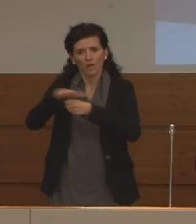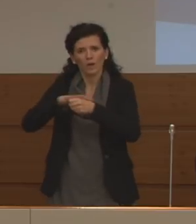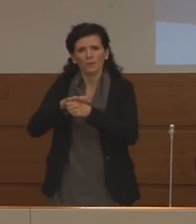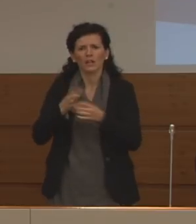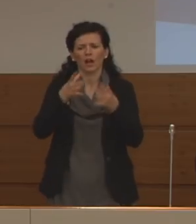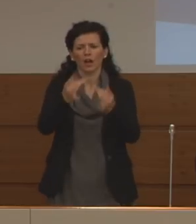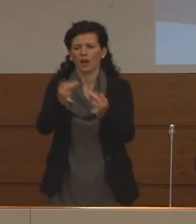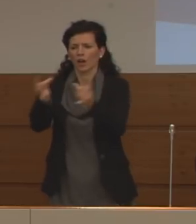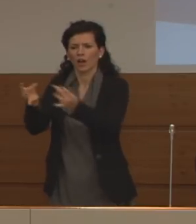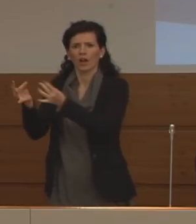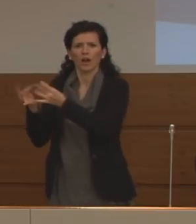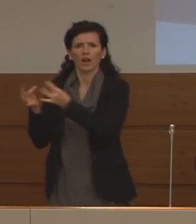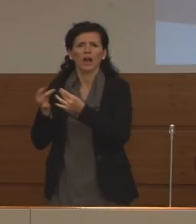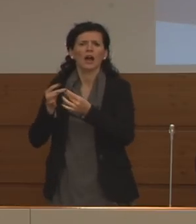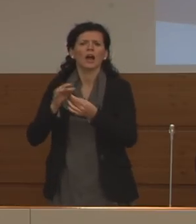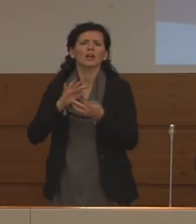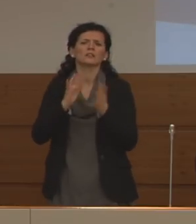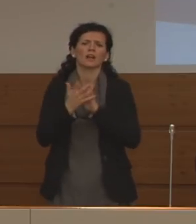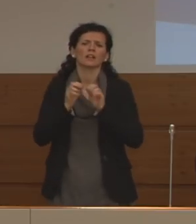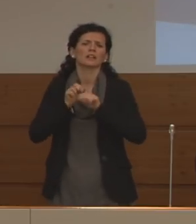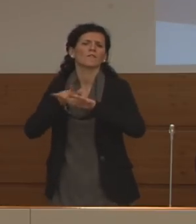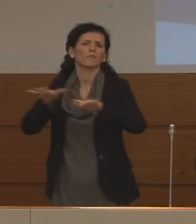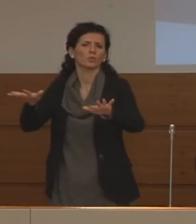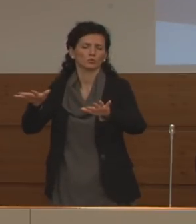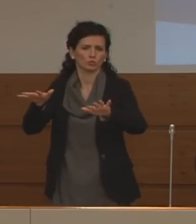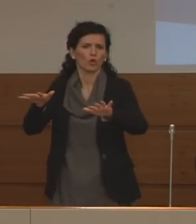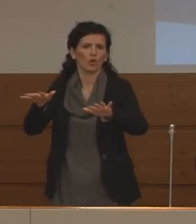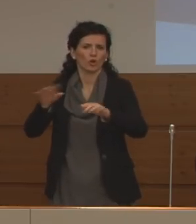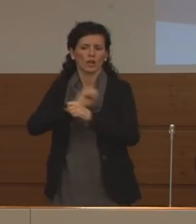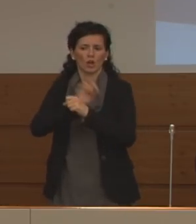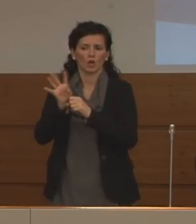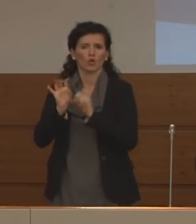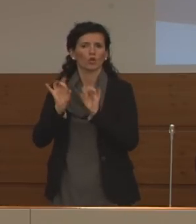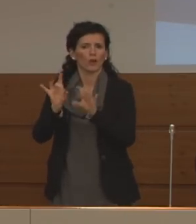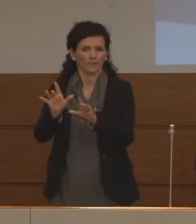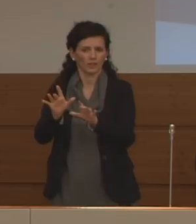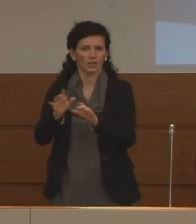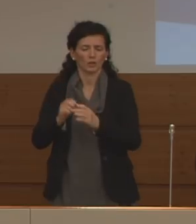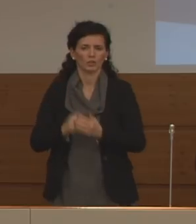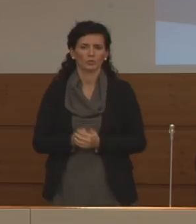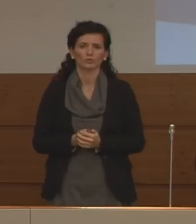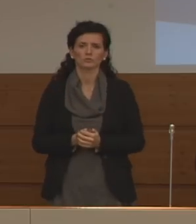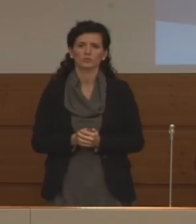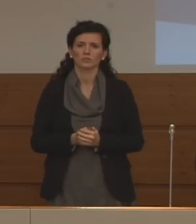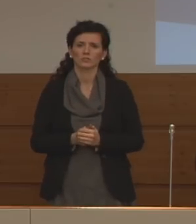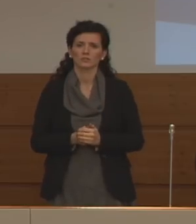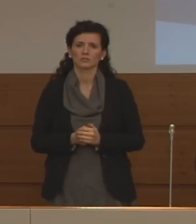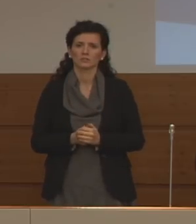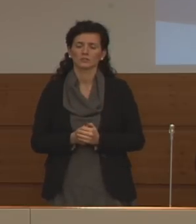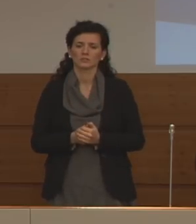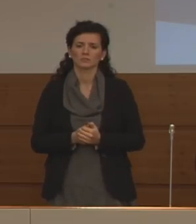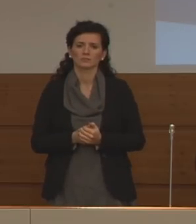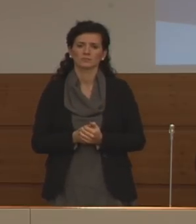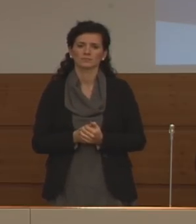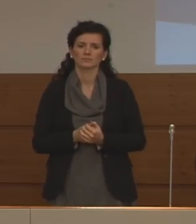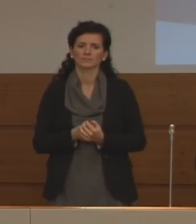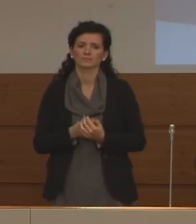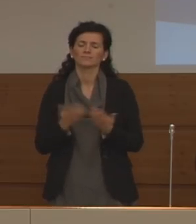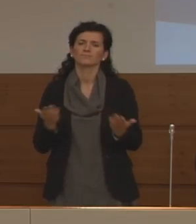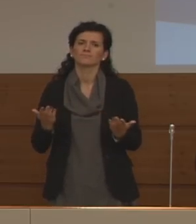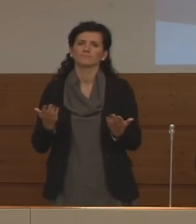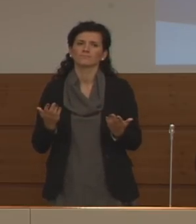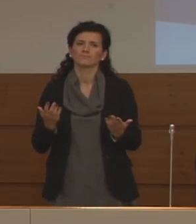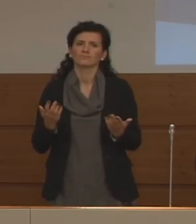coronavirus e allora mi corre l'obbligo sottolineare